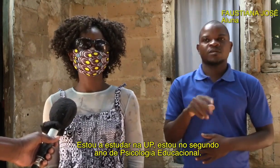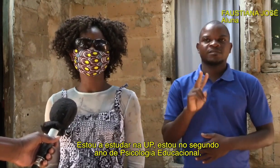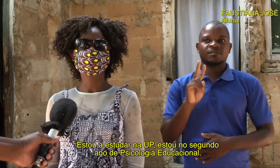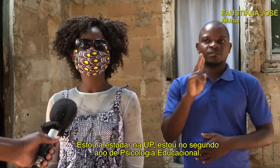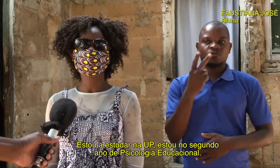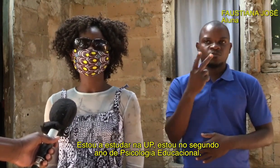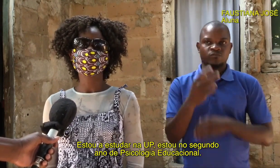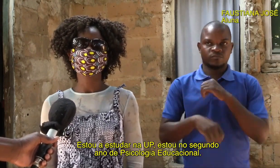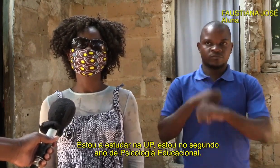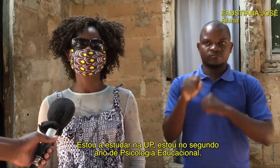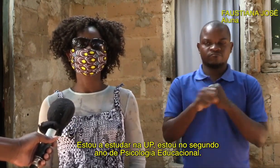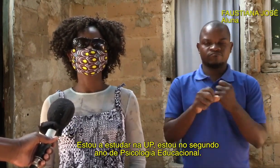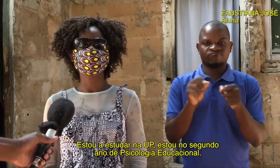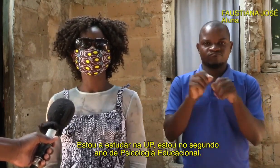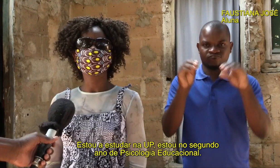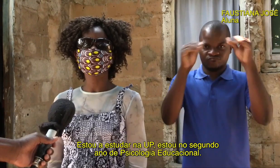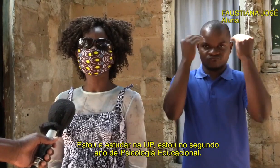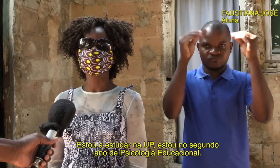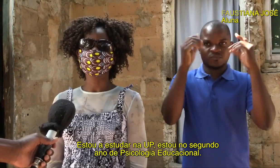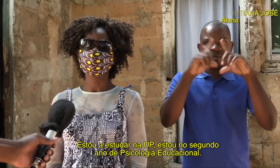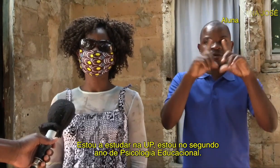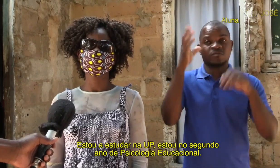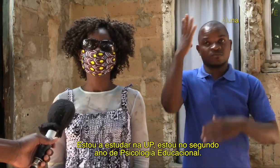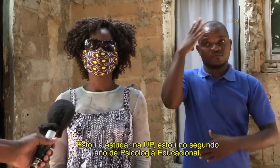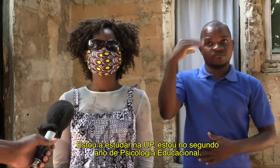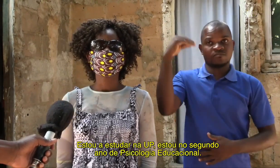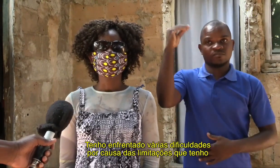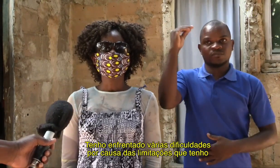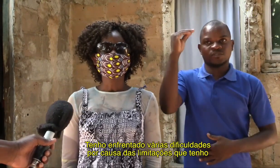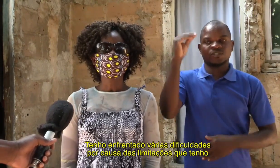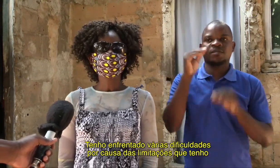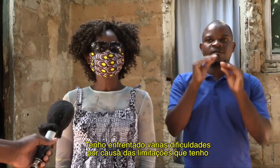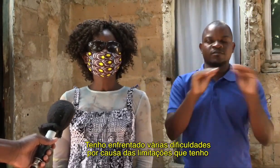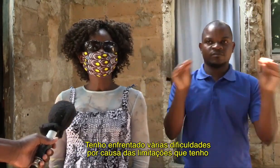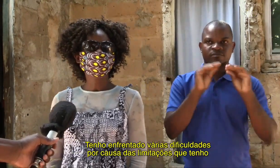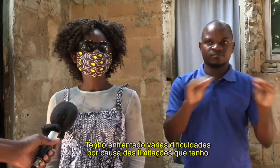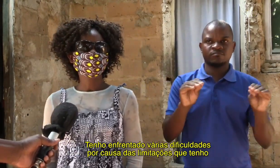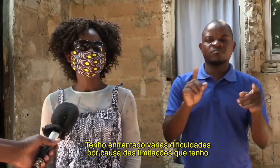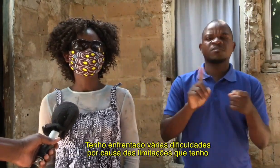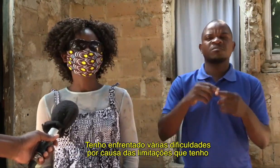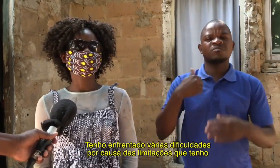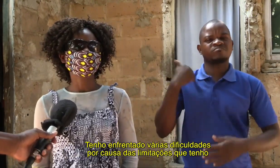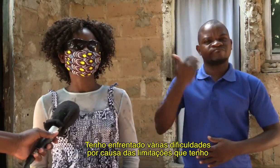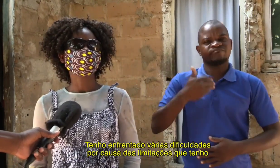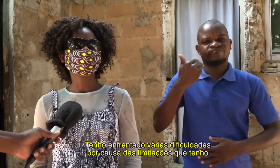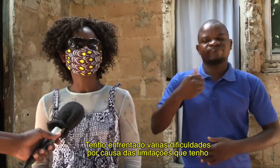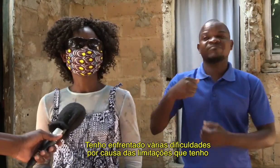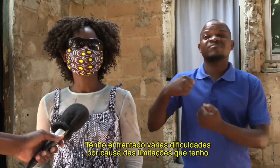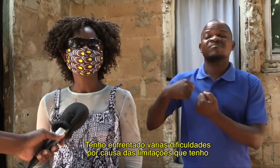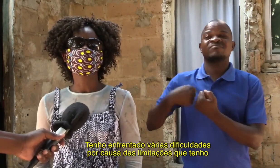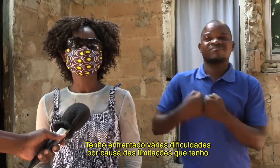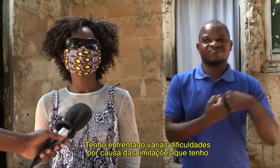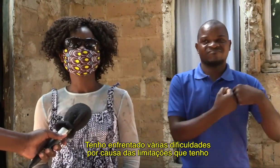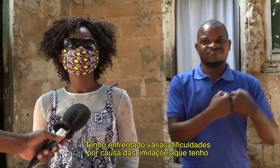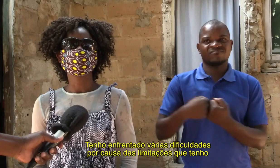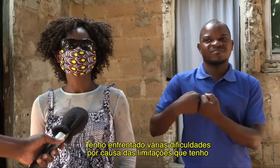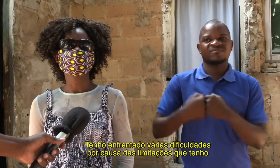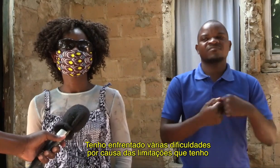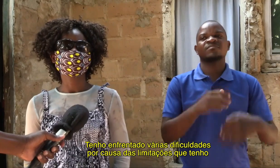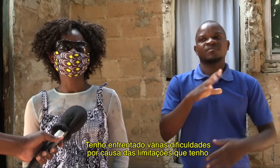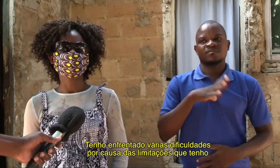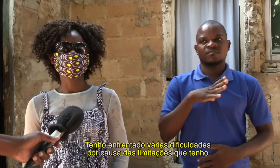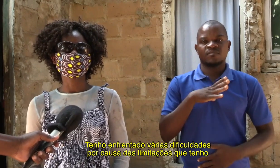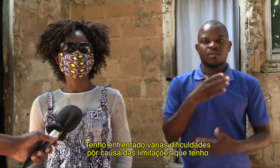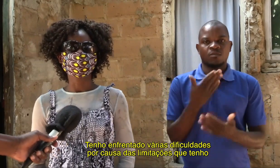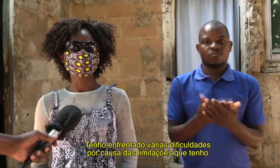Estou a fazer o curso Psicologia Educacional. Tenho enfrentado muitas dificuldades, por